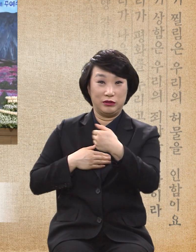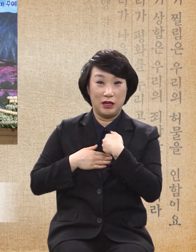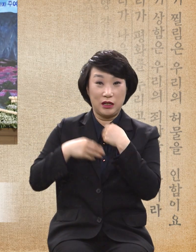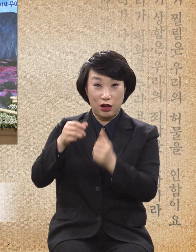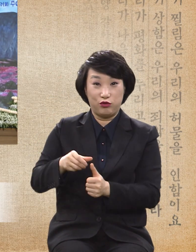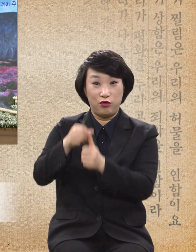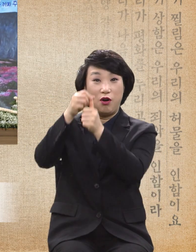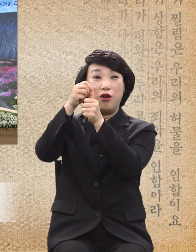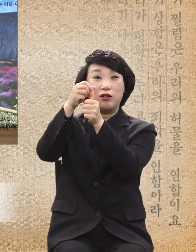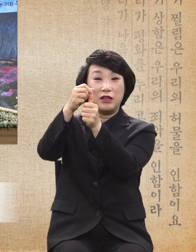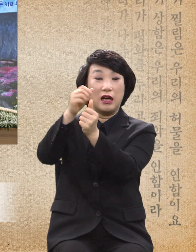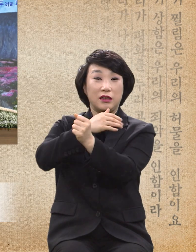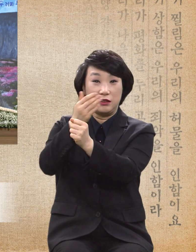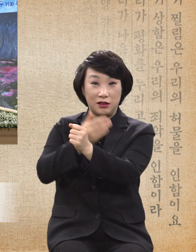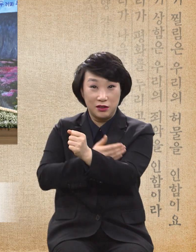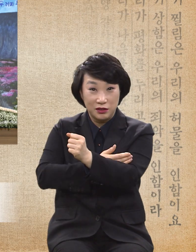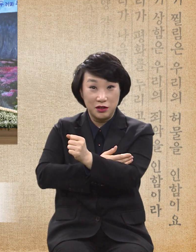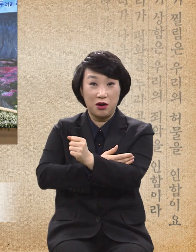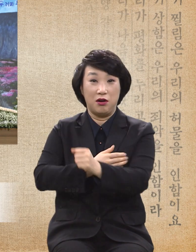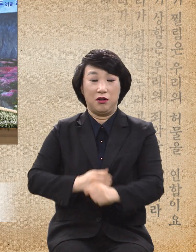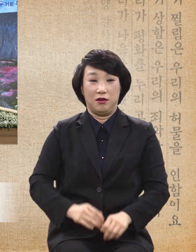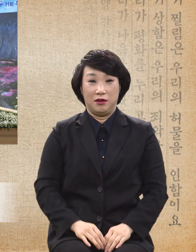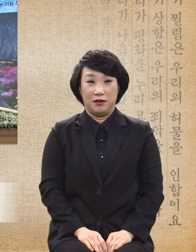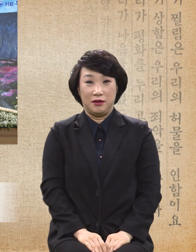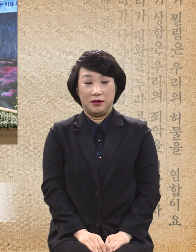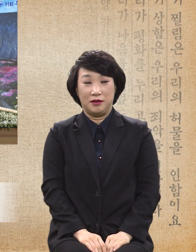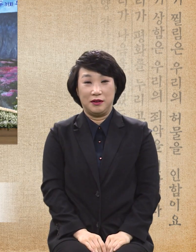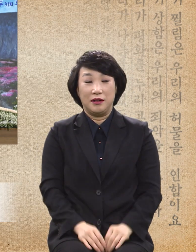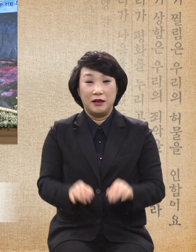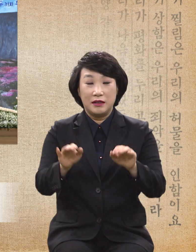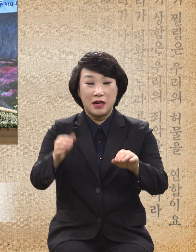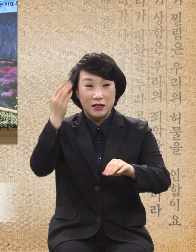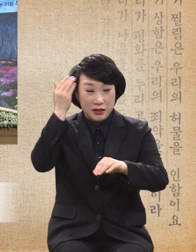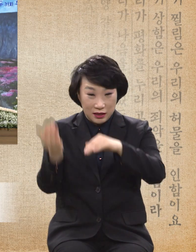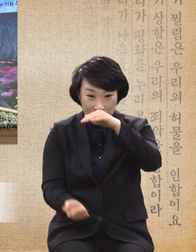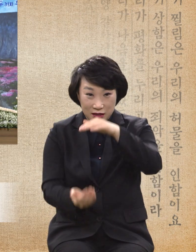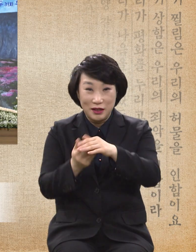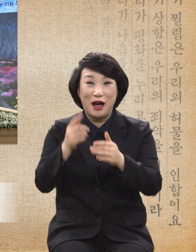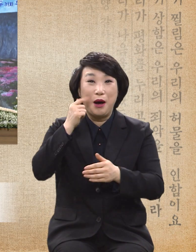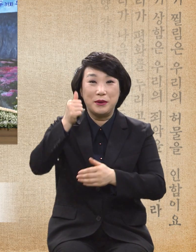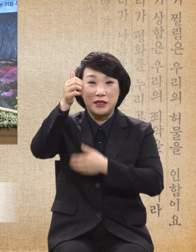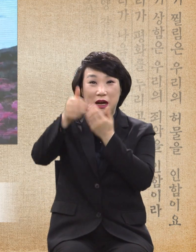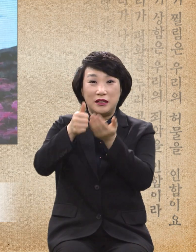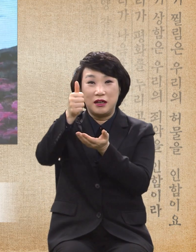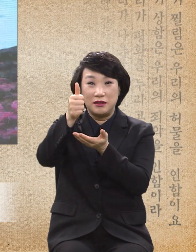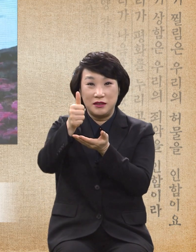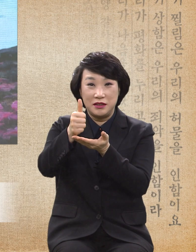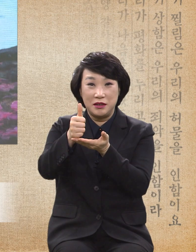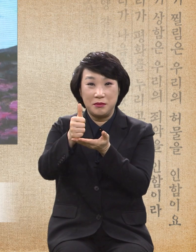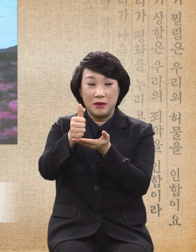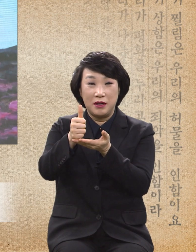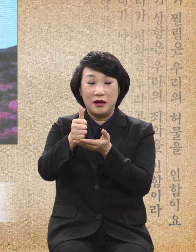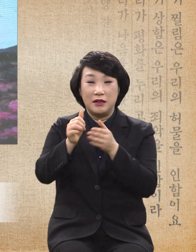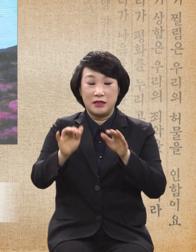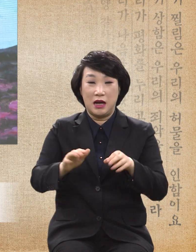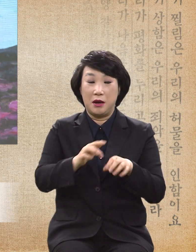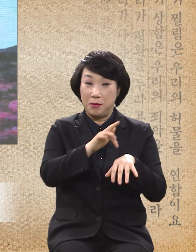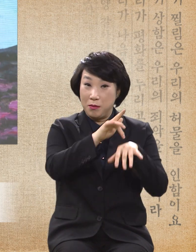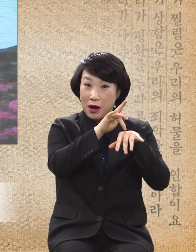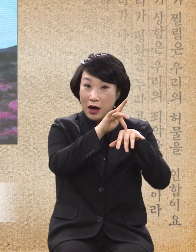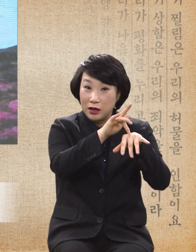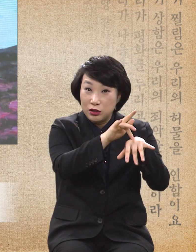구원의 능력이다 이 말입니다. 전지하신 아버지 하나님께서는